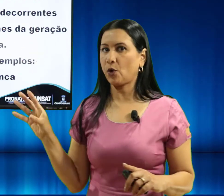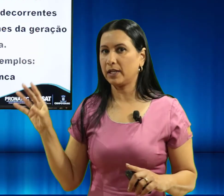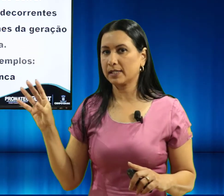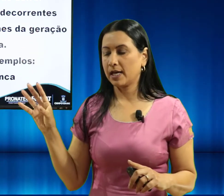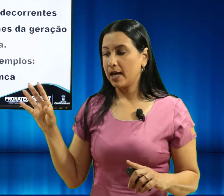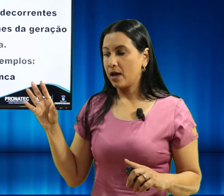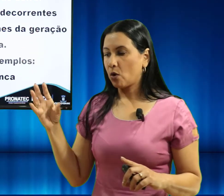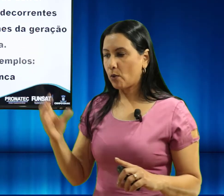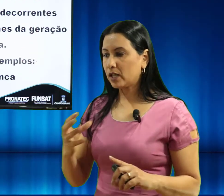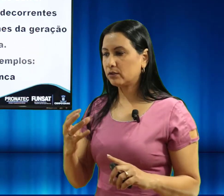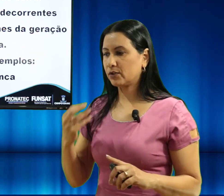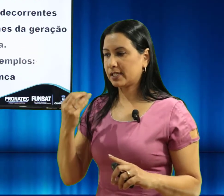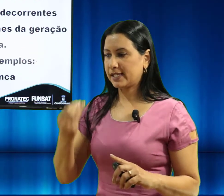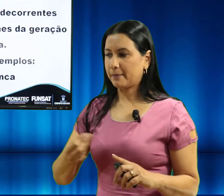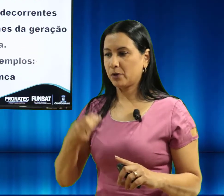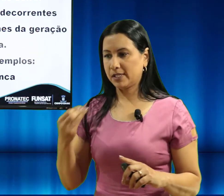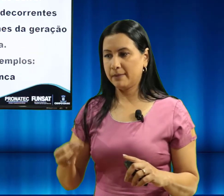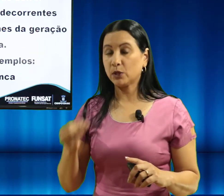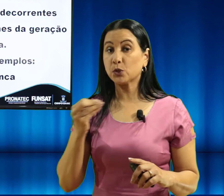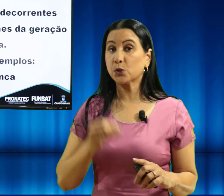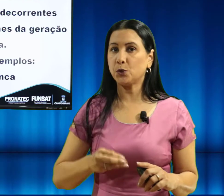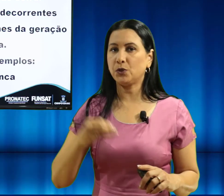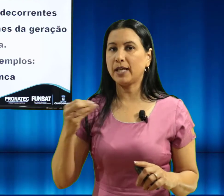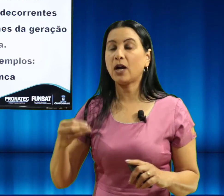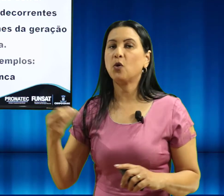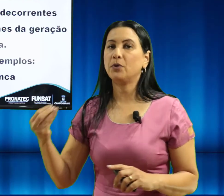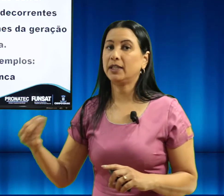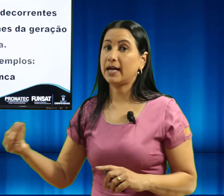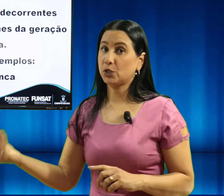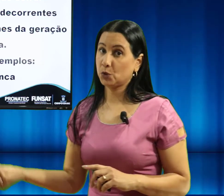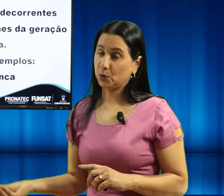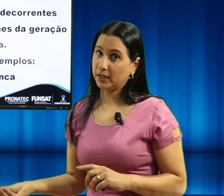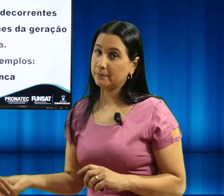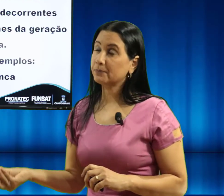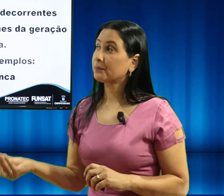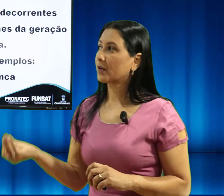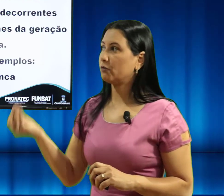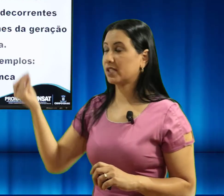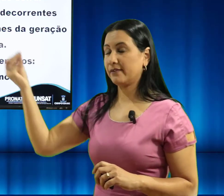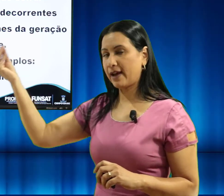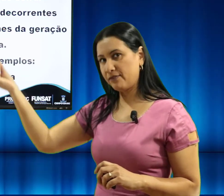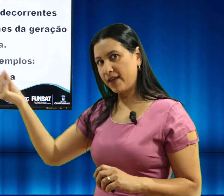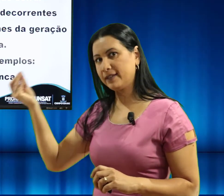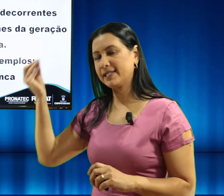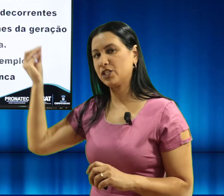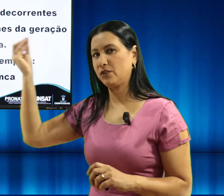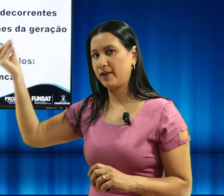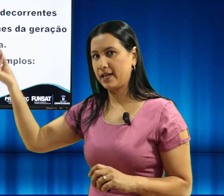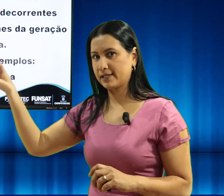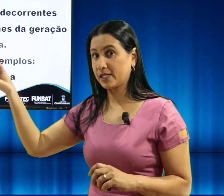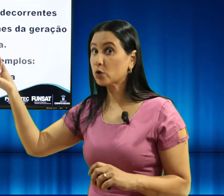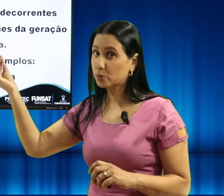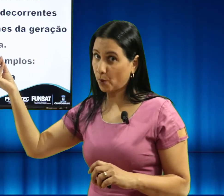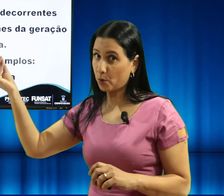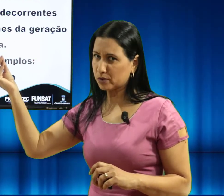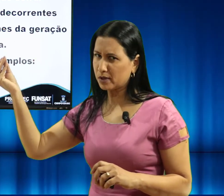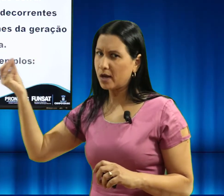históricas. Quando você se aproxima do surdo e da comunidade surda, você vai vendo essas diferenças aos poucos.